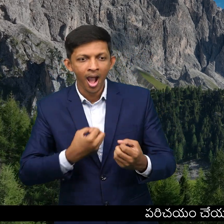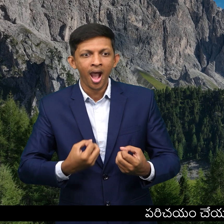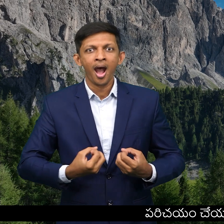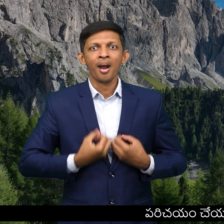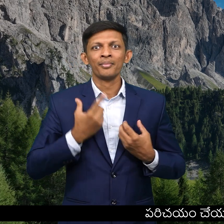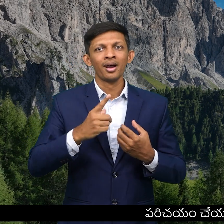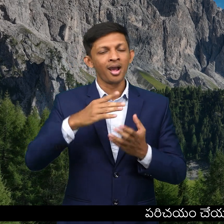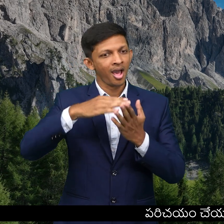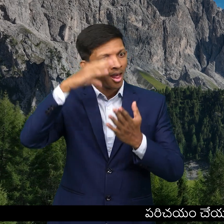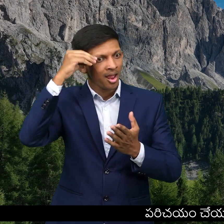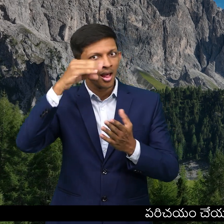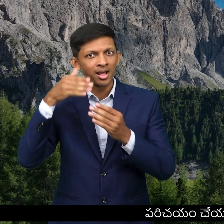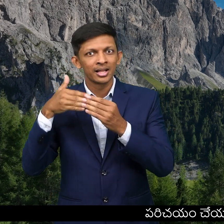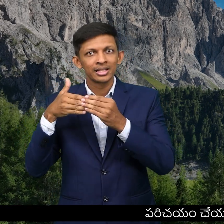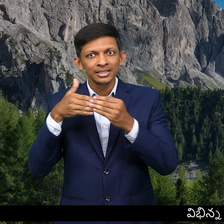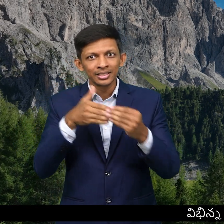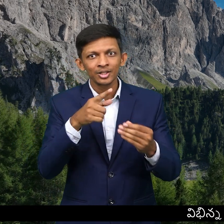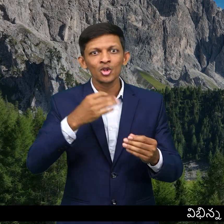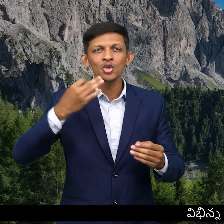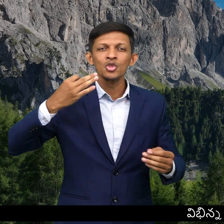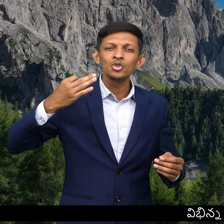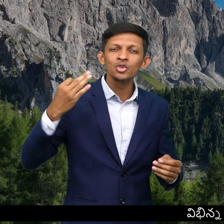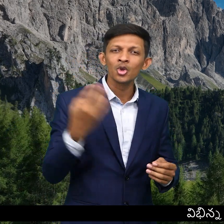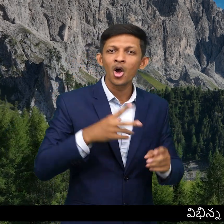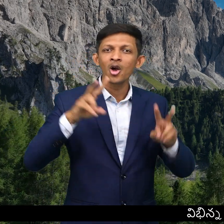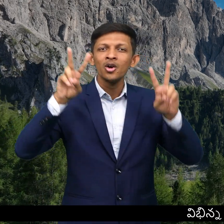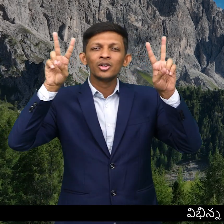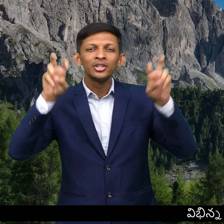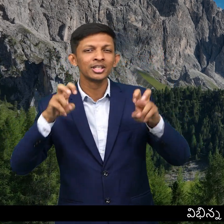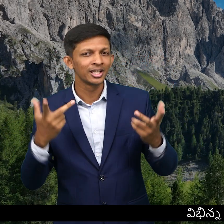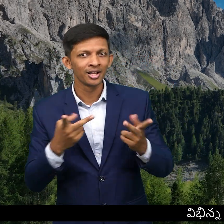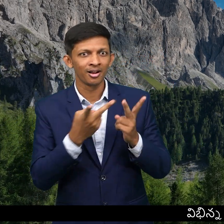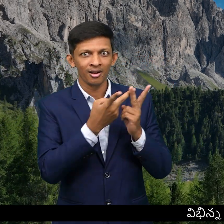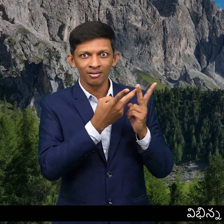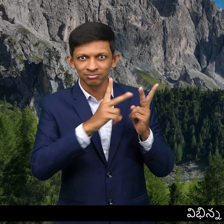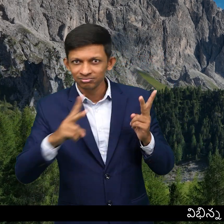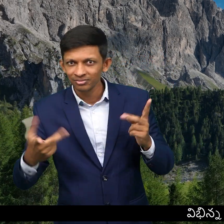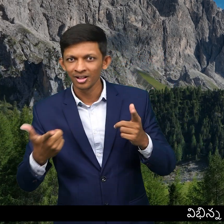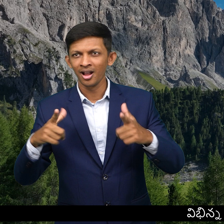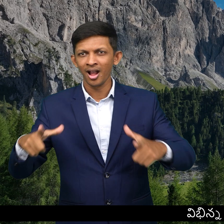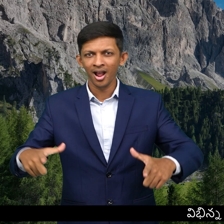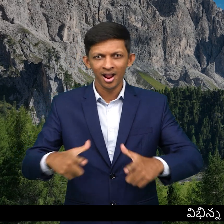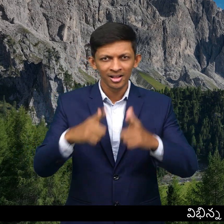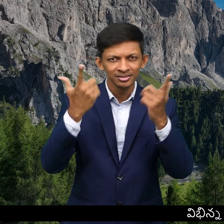చేయడానికి సంతోషిస్తున్నాను. విభిన్న భౌమ్యావాసాలు.